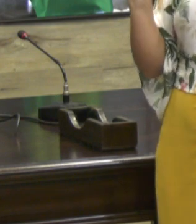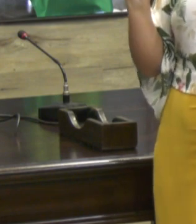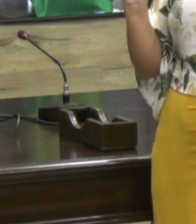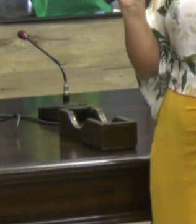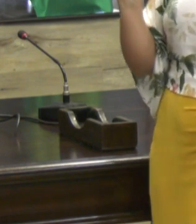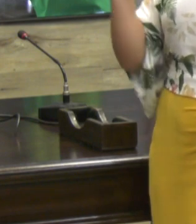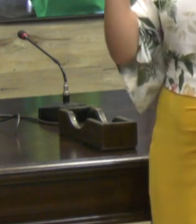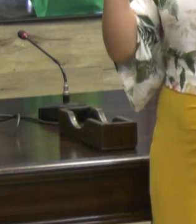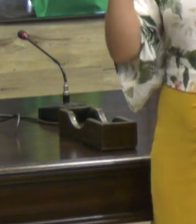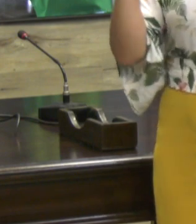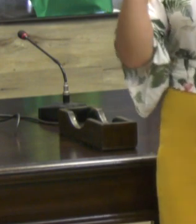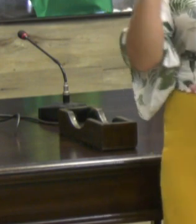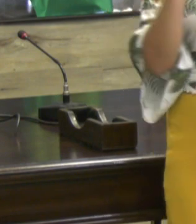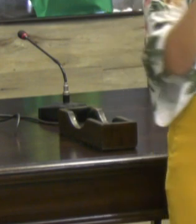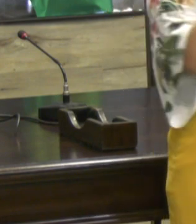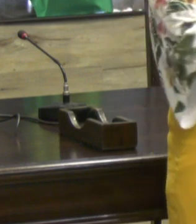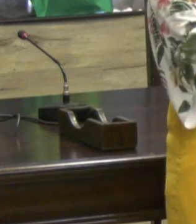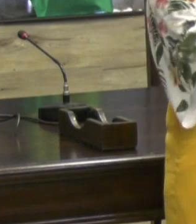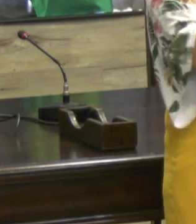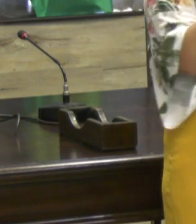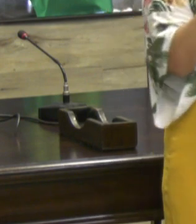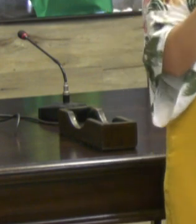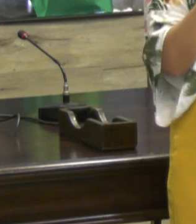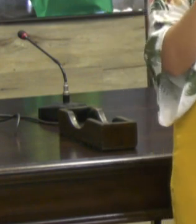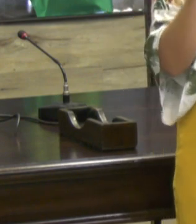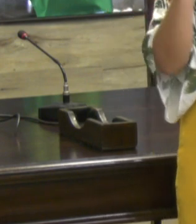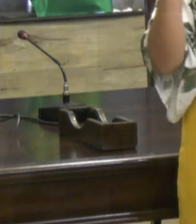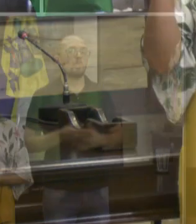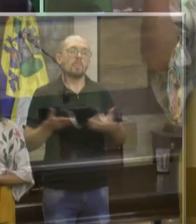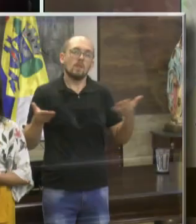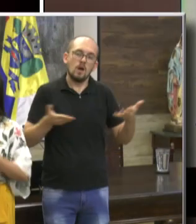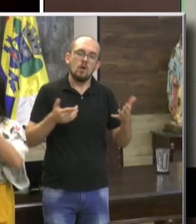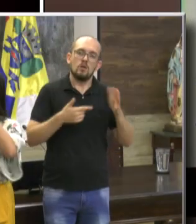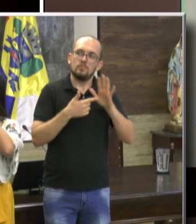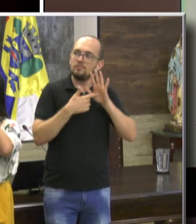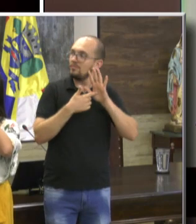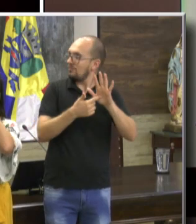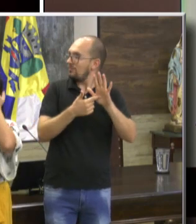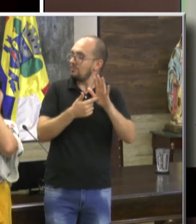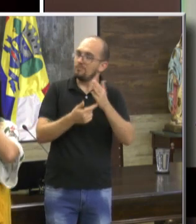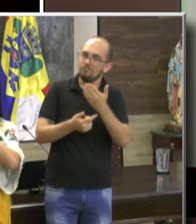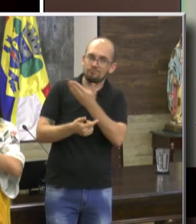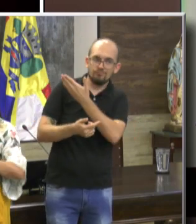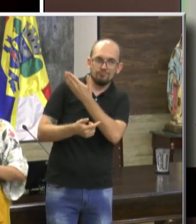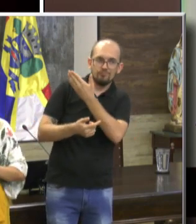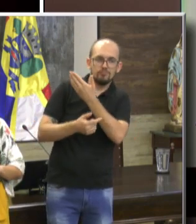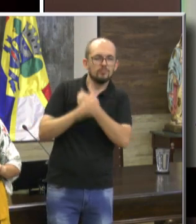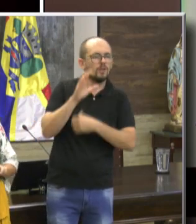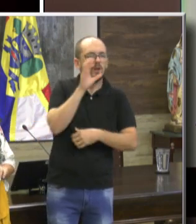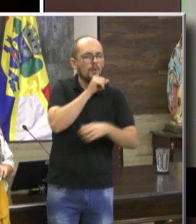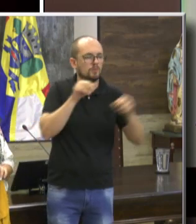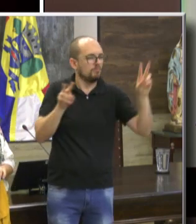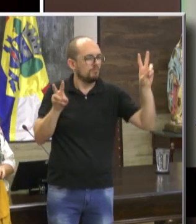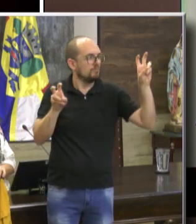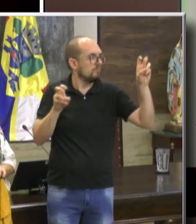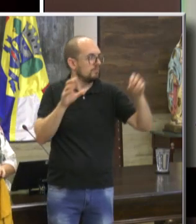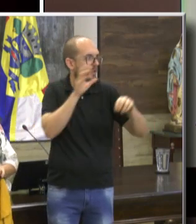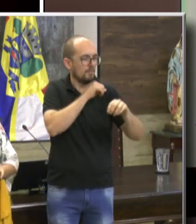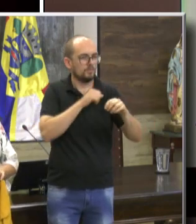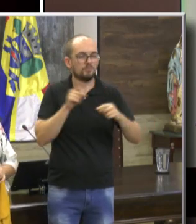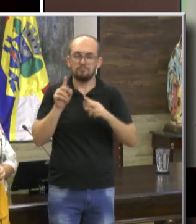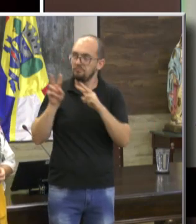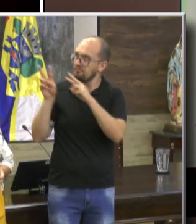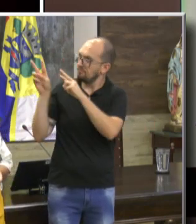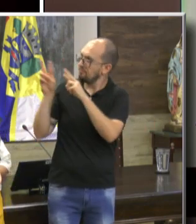aula. Eu gostaria de passar para vocês fazer a leitura com vocês, é rapidinho, tá? Prometo que eu não vou carregar